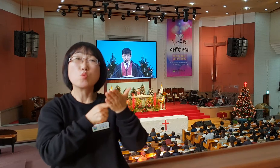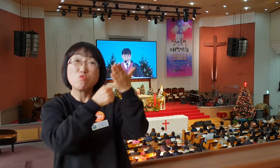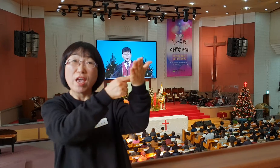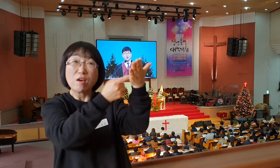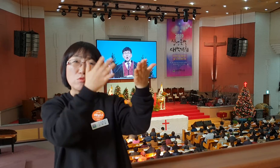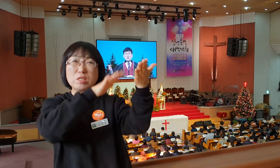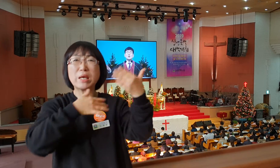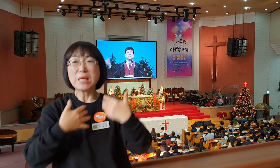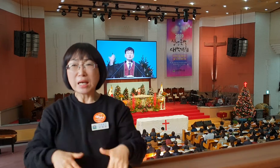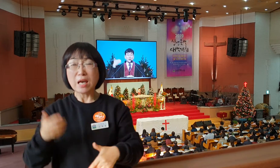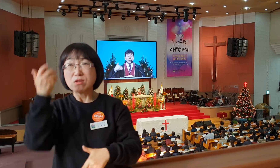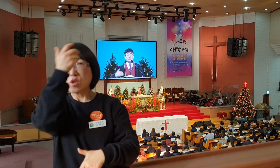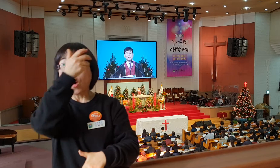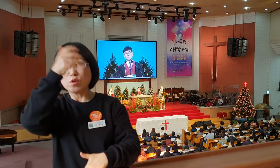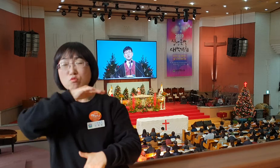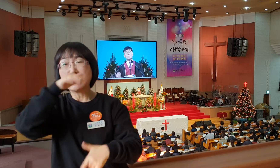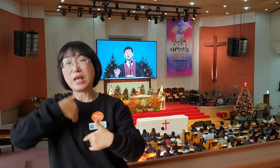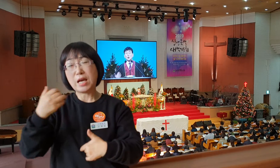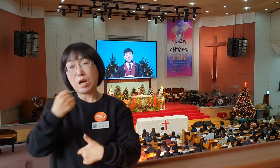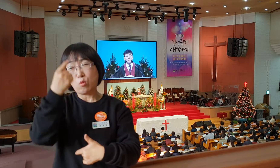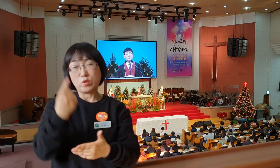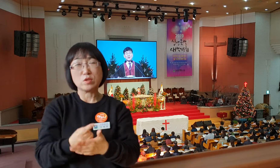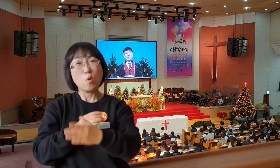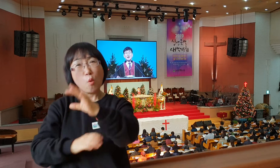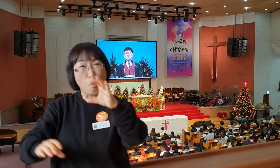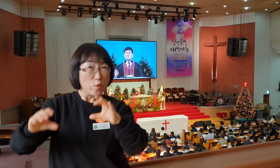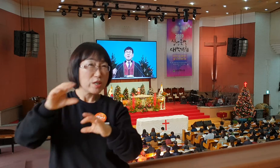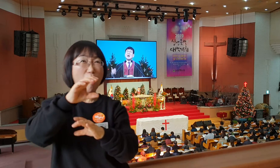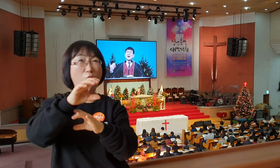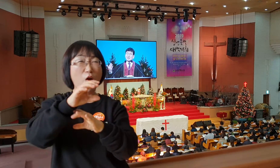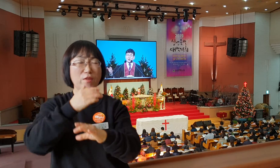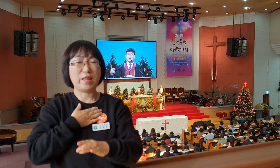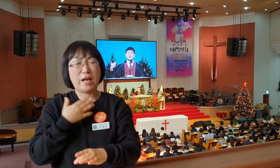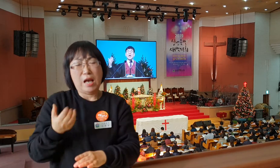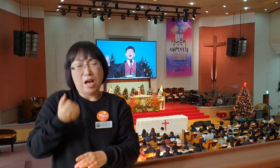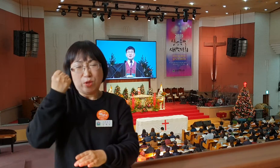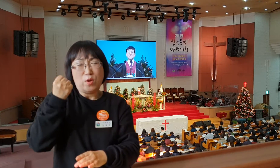우리는 약해요 성령이 우리에게 가져다 주시는 건 오히려 뭡니까 내가